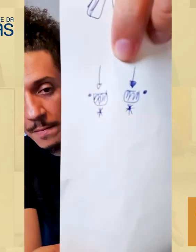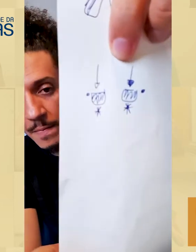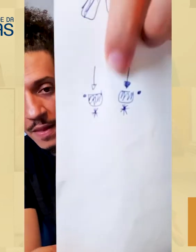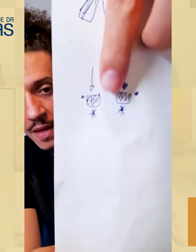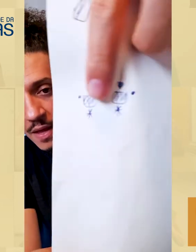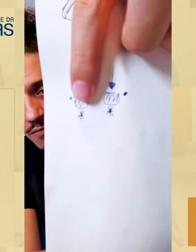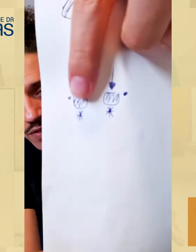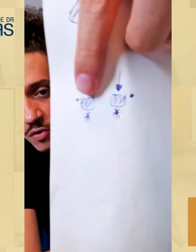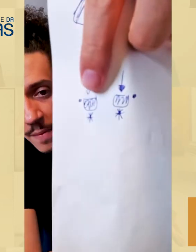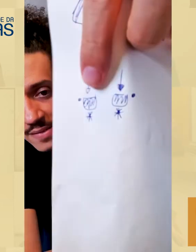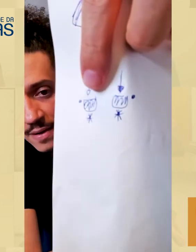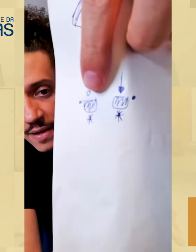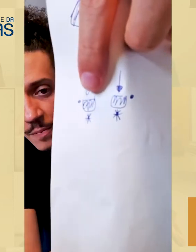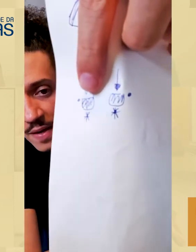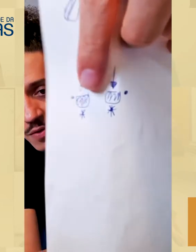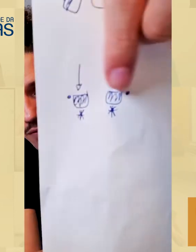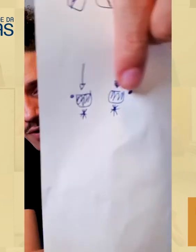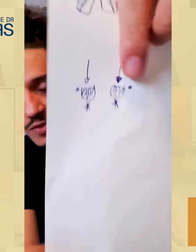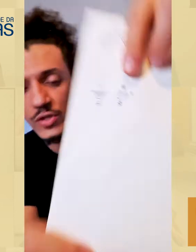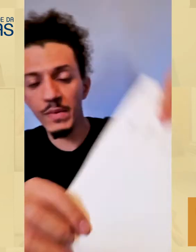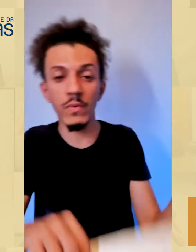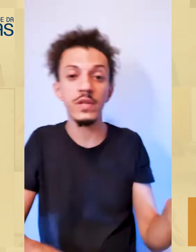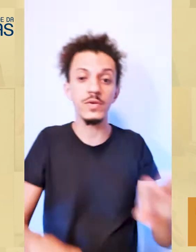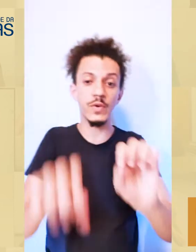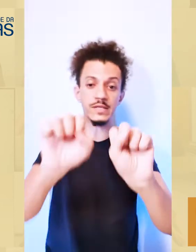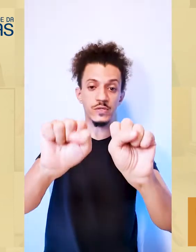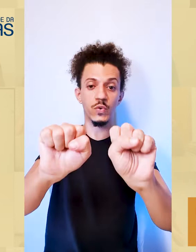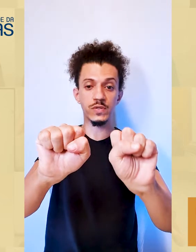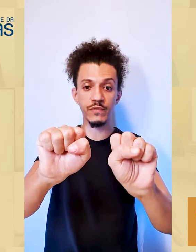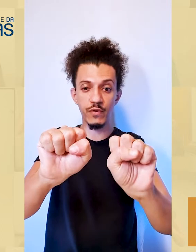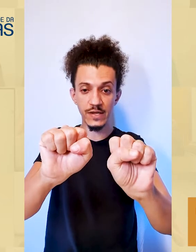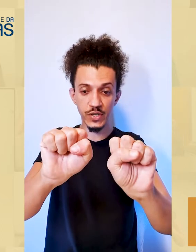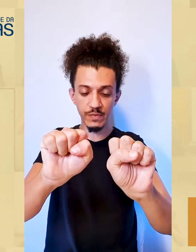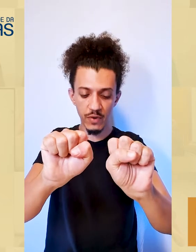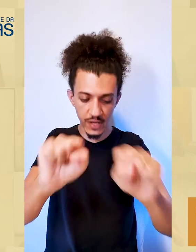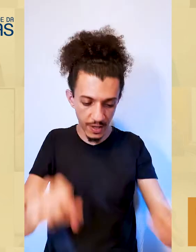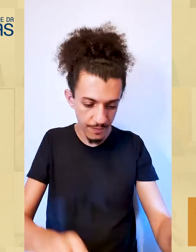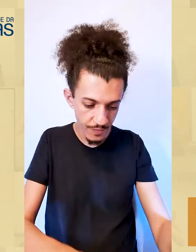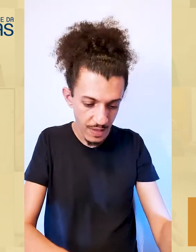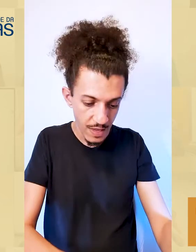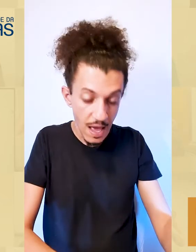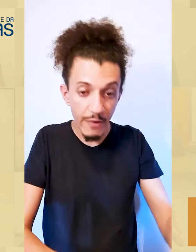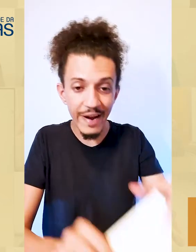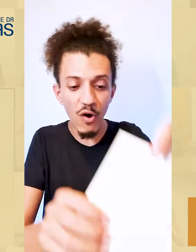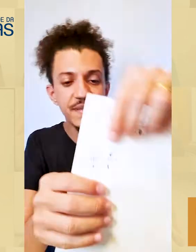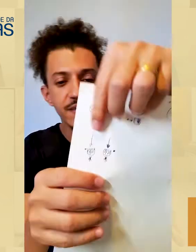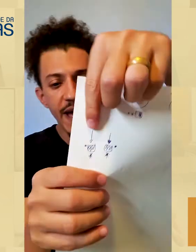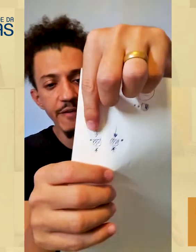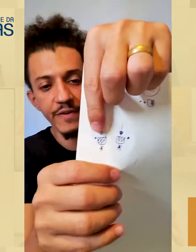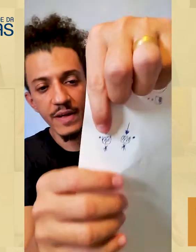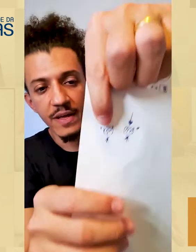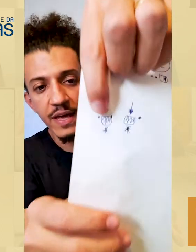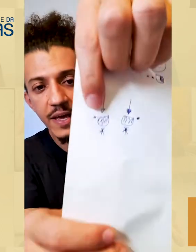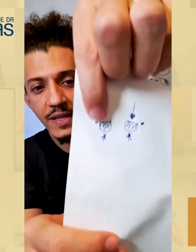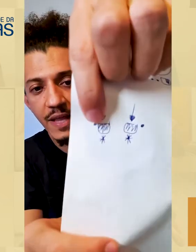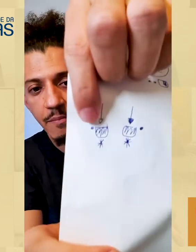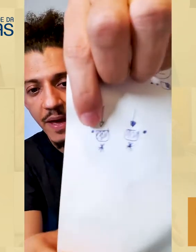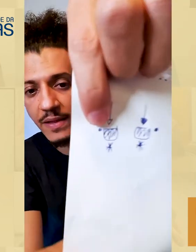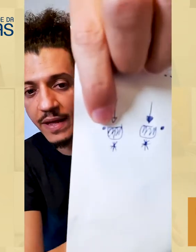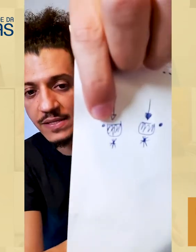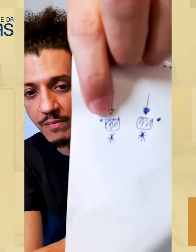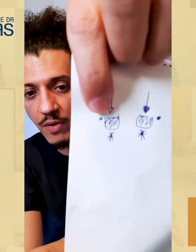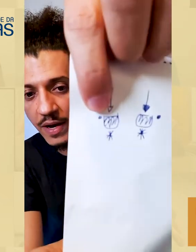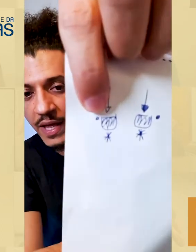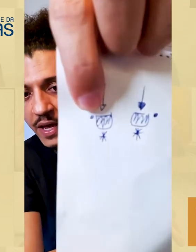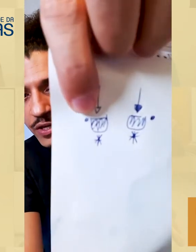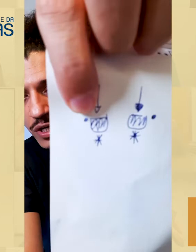idioma, você começa lendo pelas configurações de mão. Então, são essas duas configurações de mão aqui. Agora, observa que aqui também